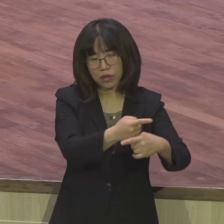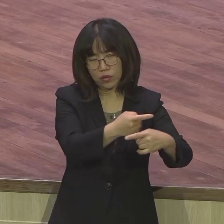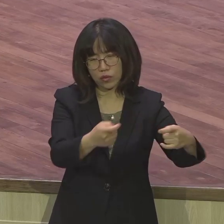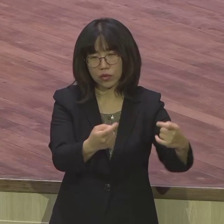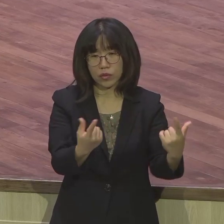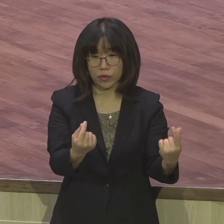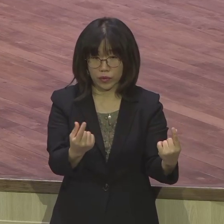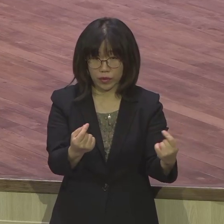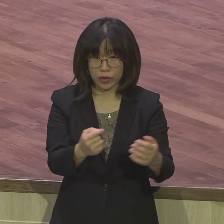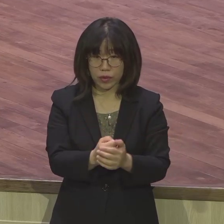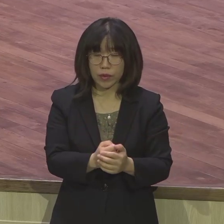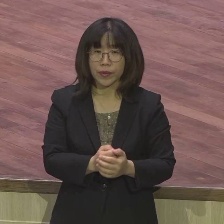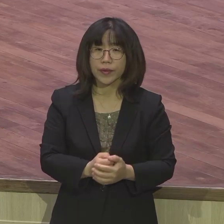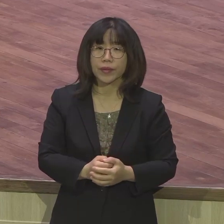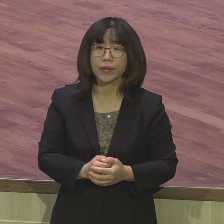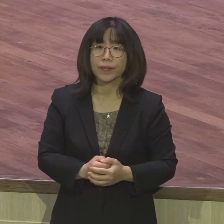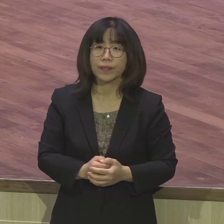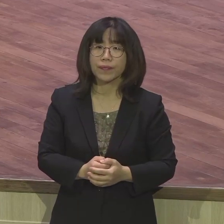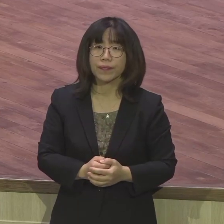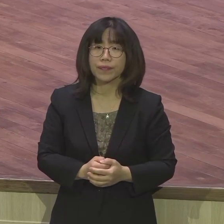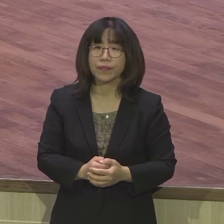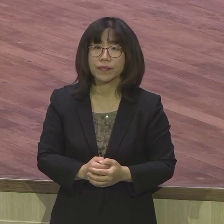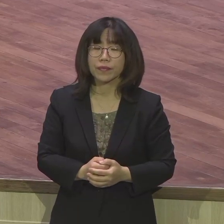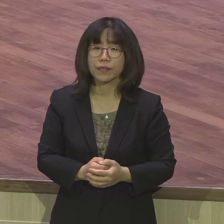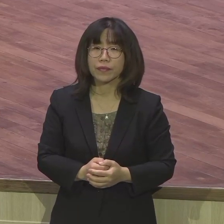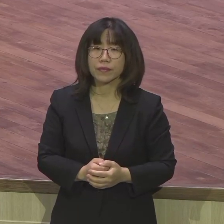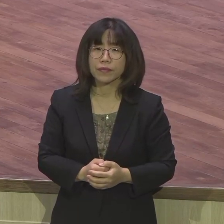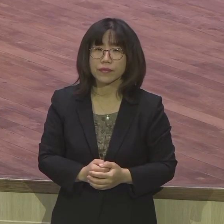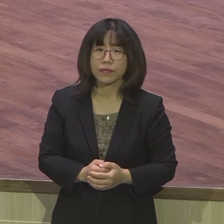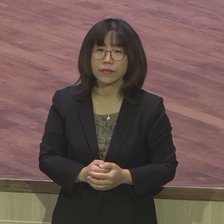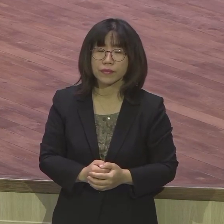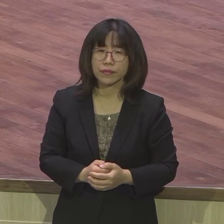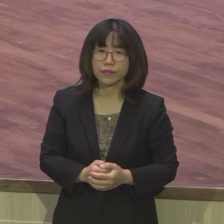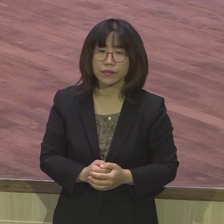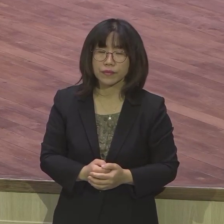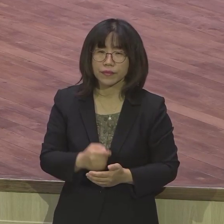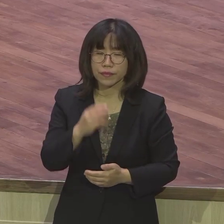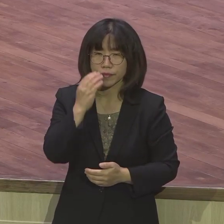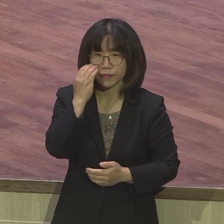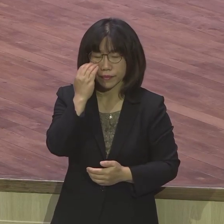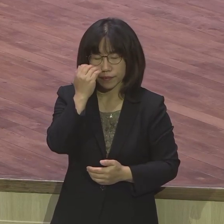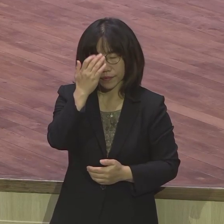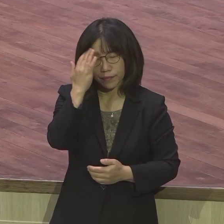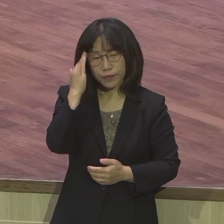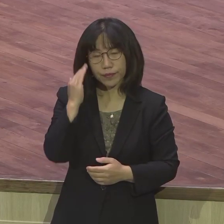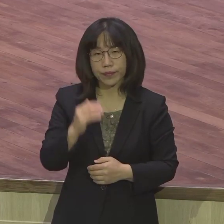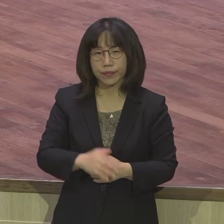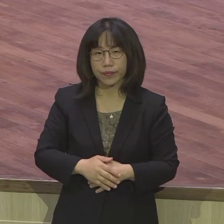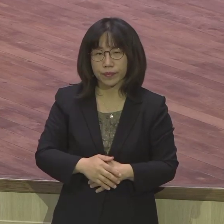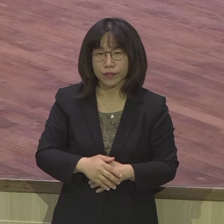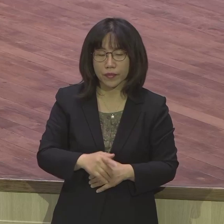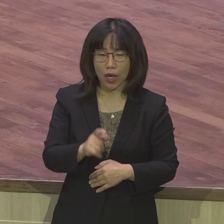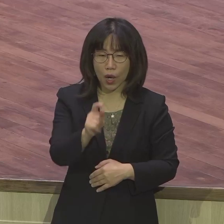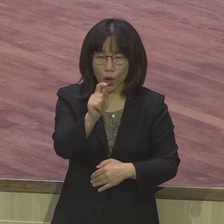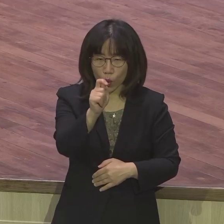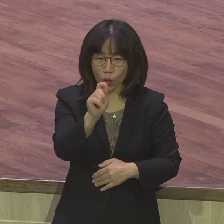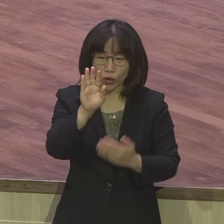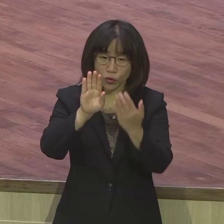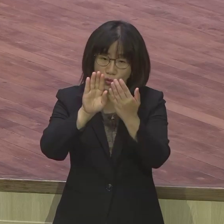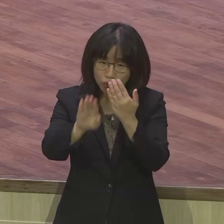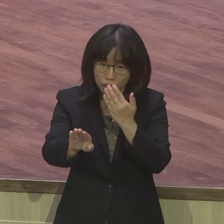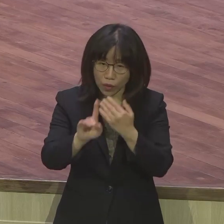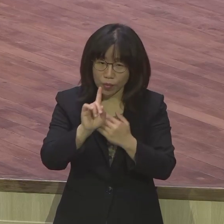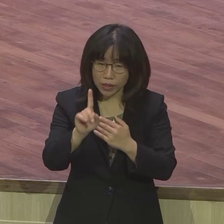아세라 신을 데리고 오거든요. 그때 이 본문 내용을 이따가 설명을 해드리도록 하겠습니다. 고린도후서 4장 3절 4절에도